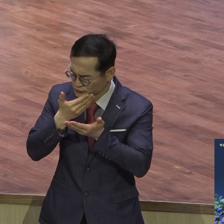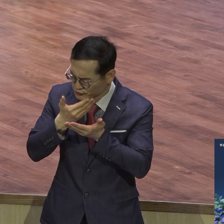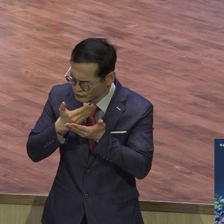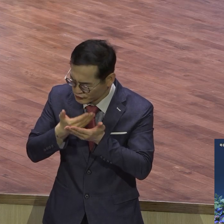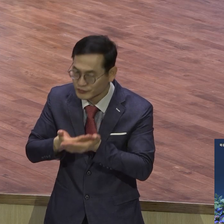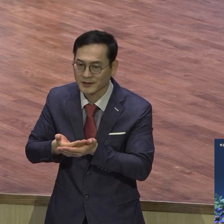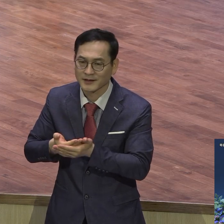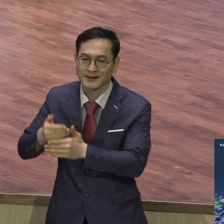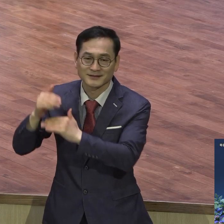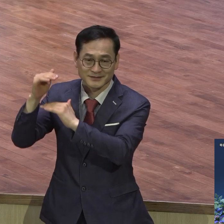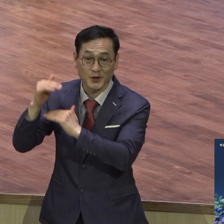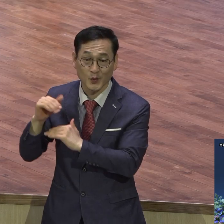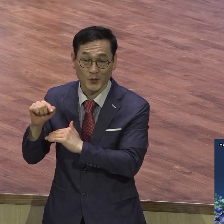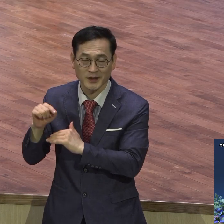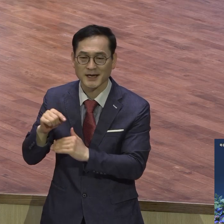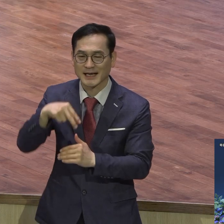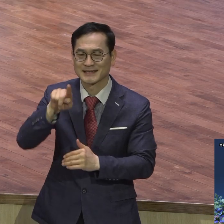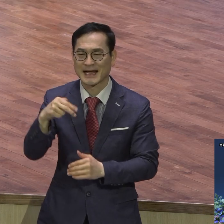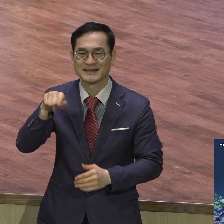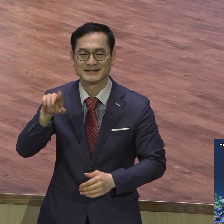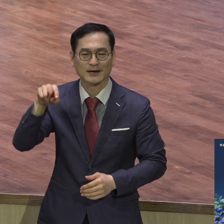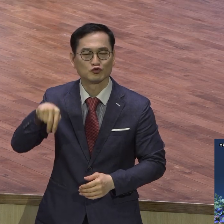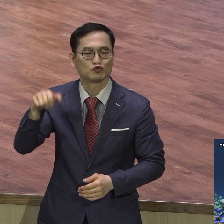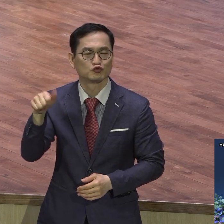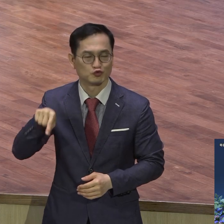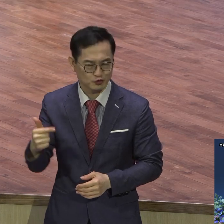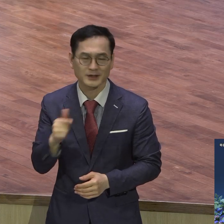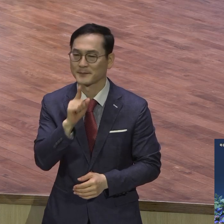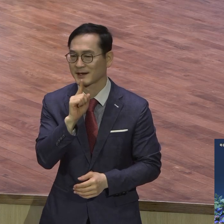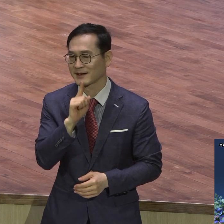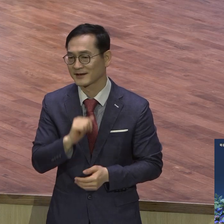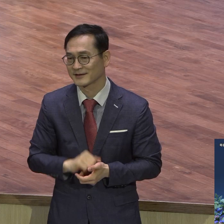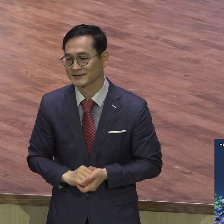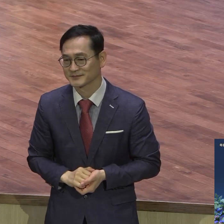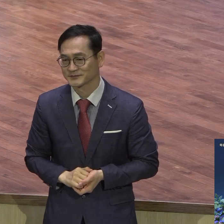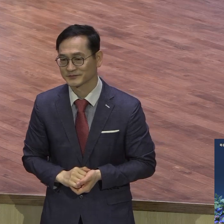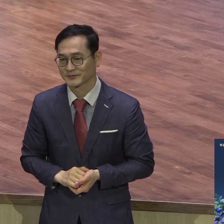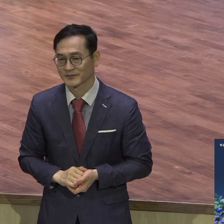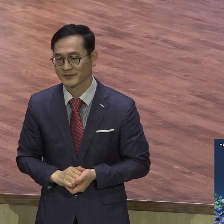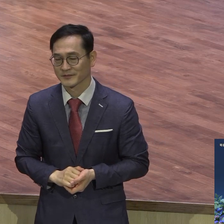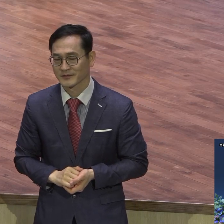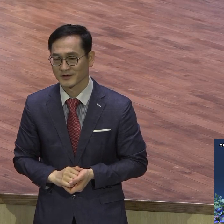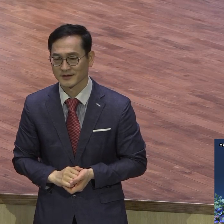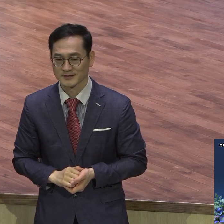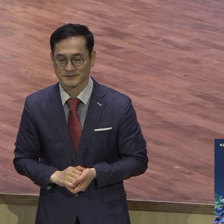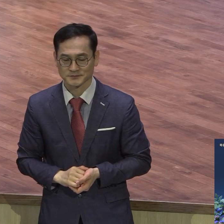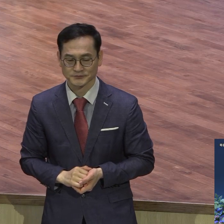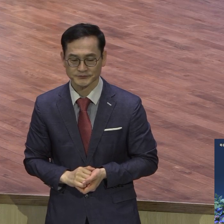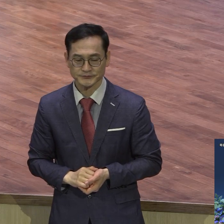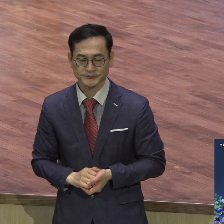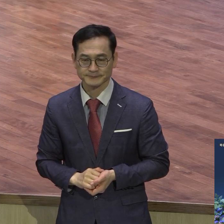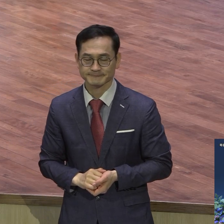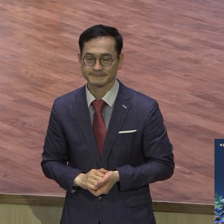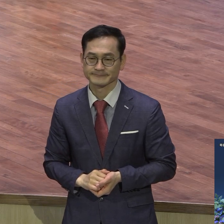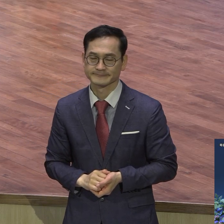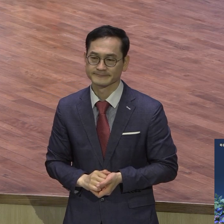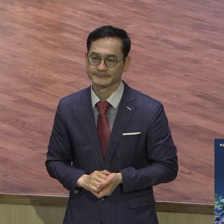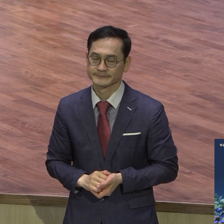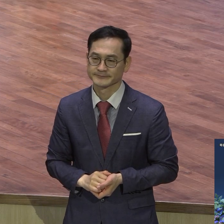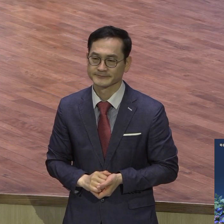산상수원이라고 해요. 산상수원. 이 신앙생활을 하는 데서요. 우리에게 이 다양한